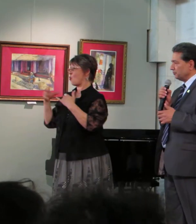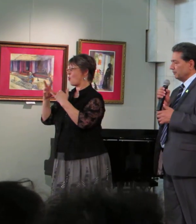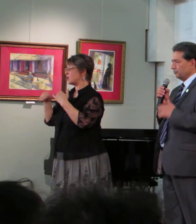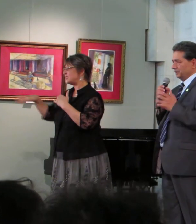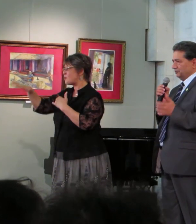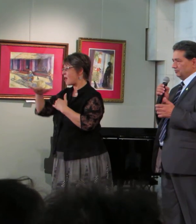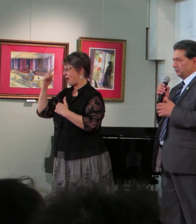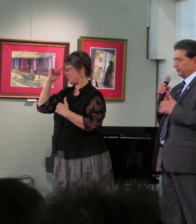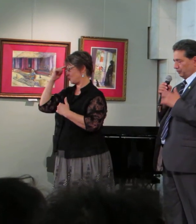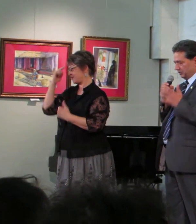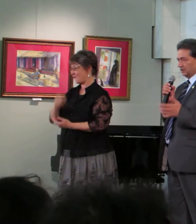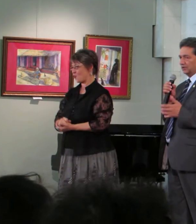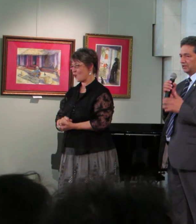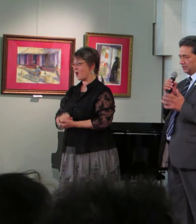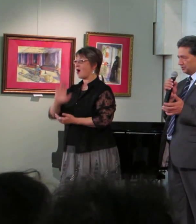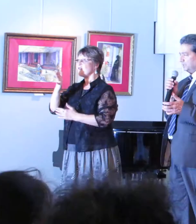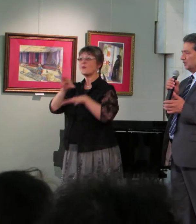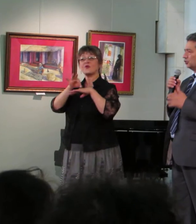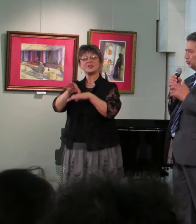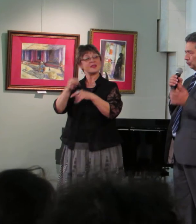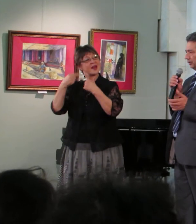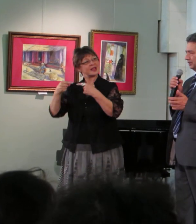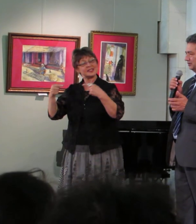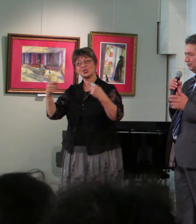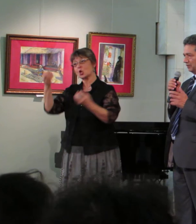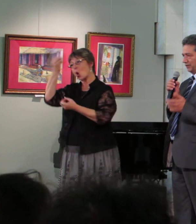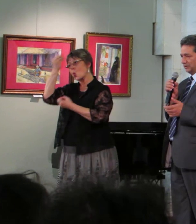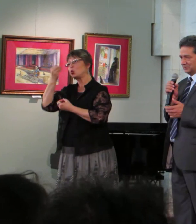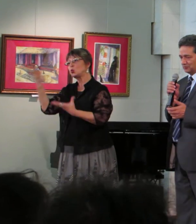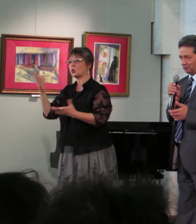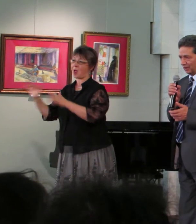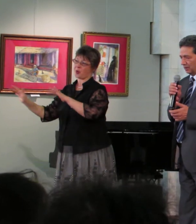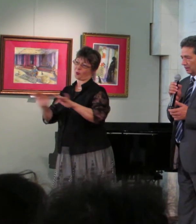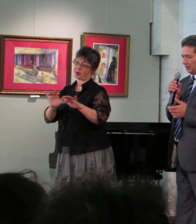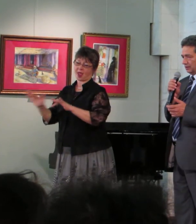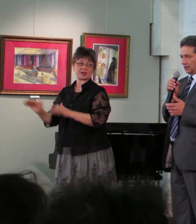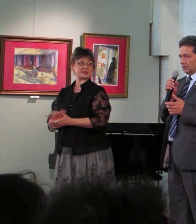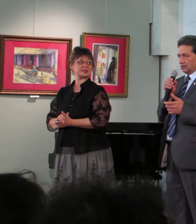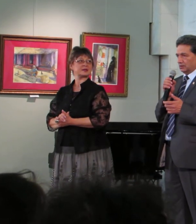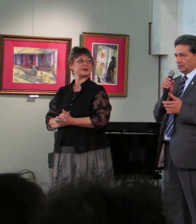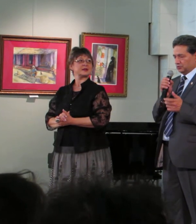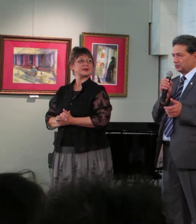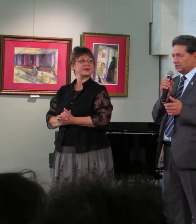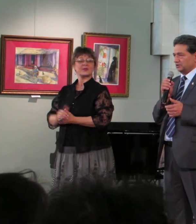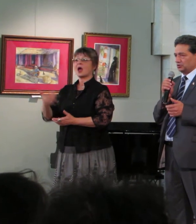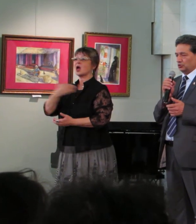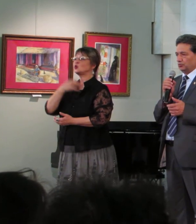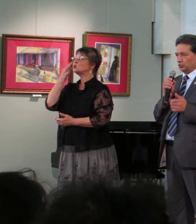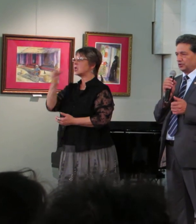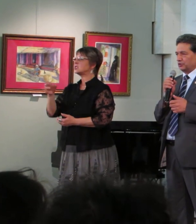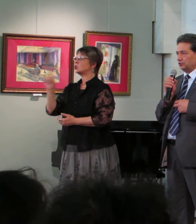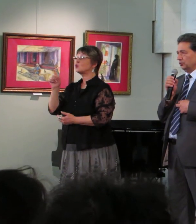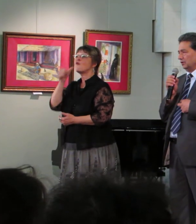землячеству при проведении различных культурных мероприятий. Я хочу сказать, что